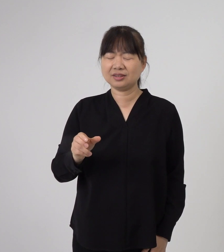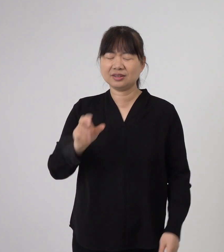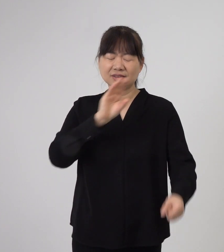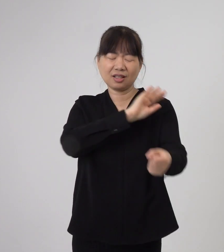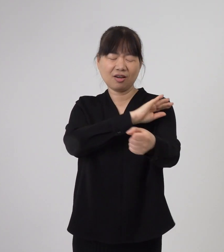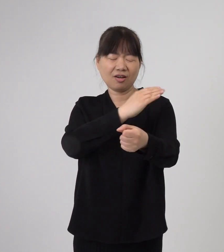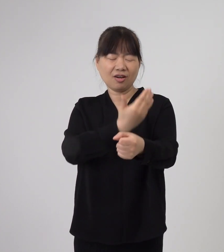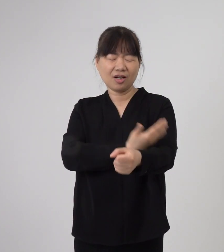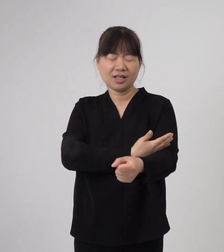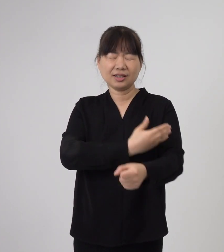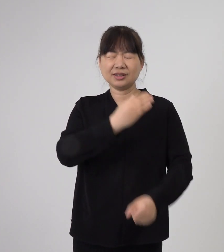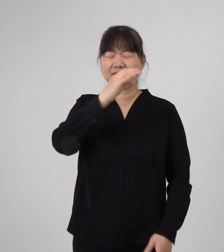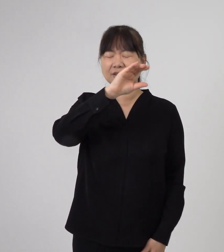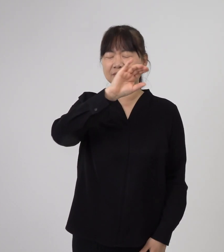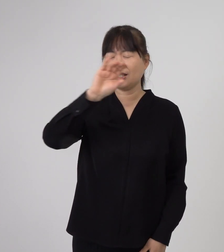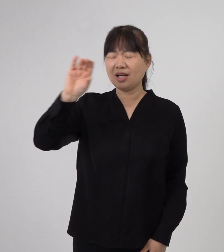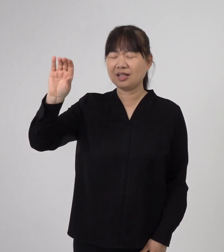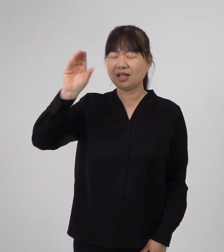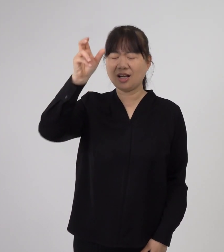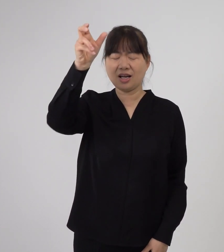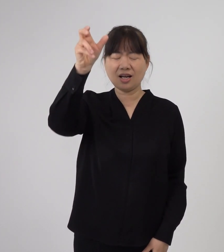십자가의 능력